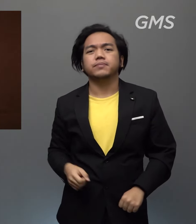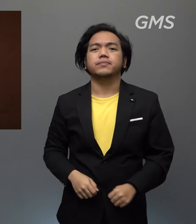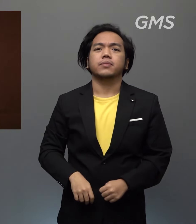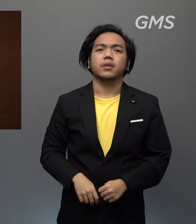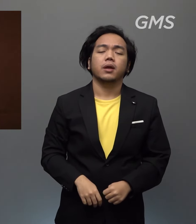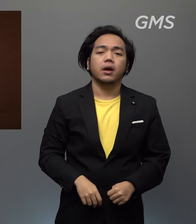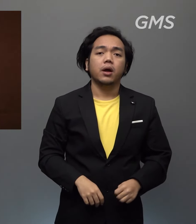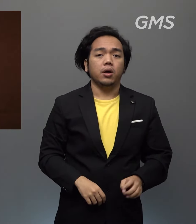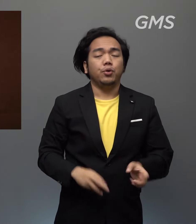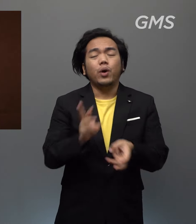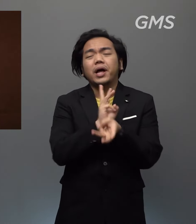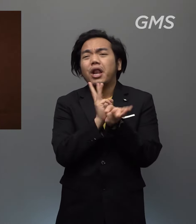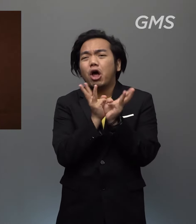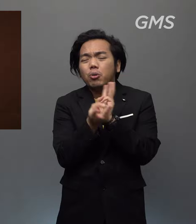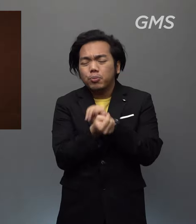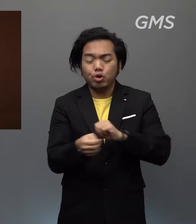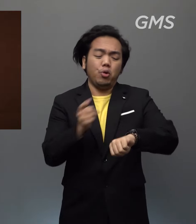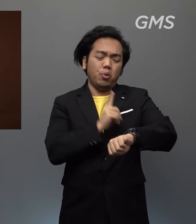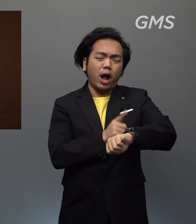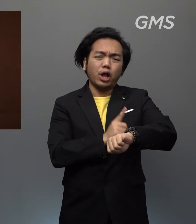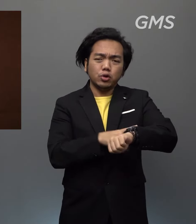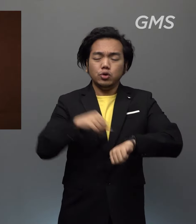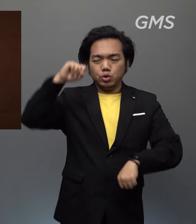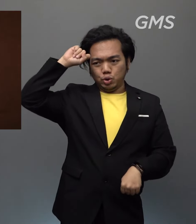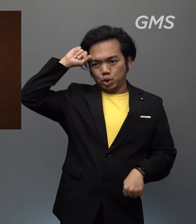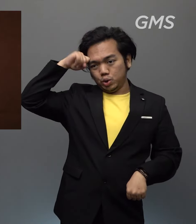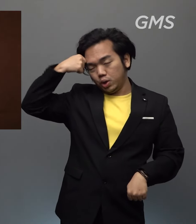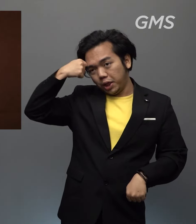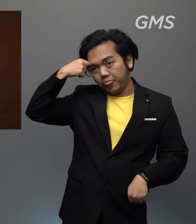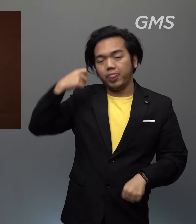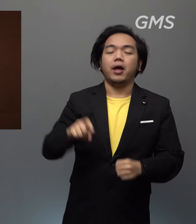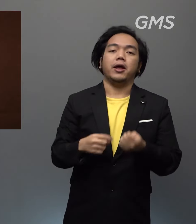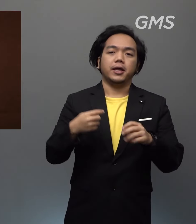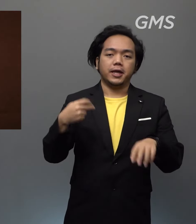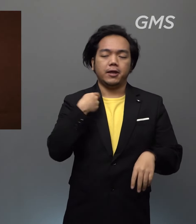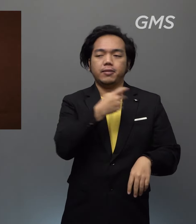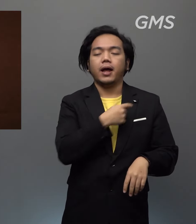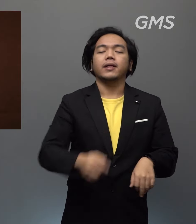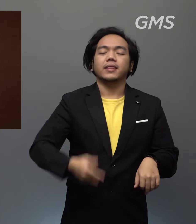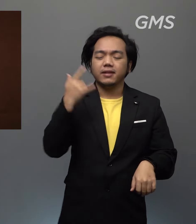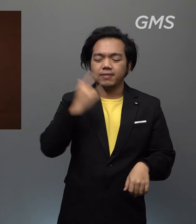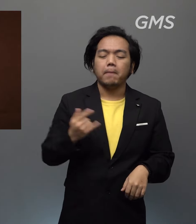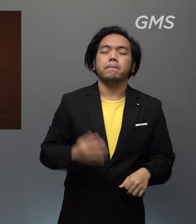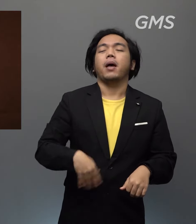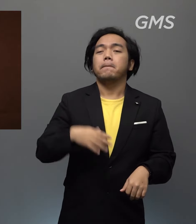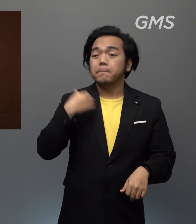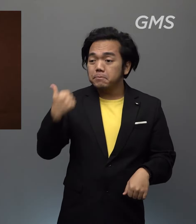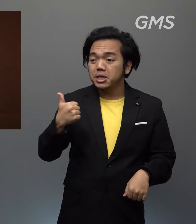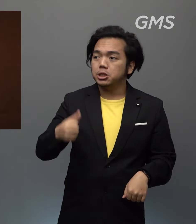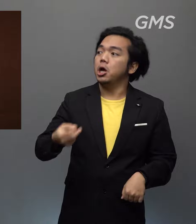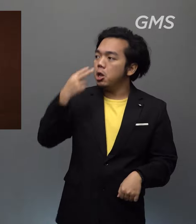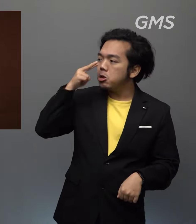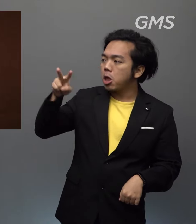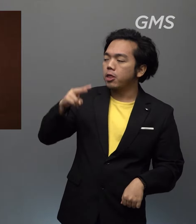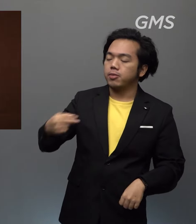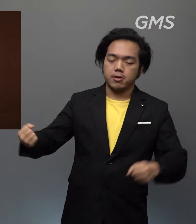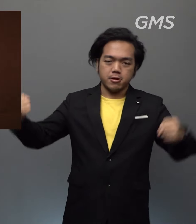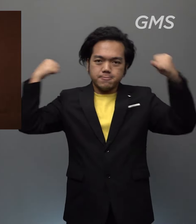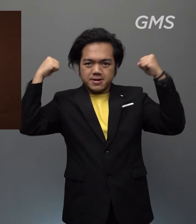melihat kemenangan yang Tuhan janjikan dan kita akan meraih hal tersebut. Mari kita